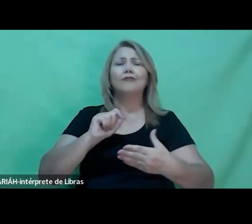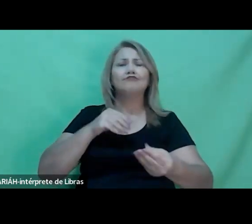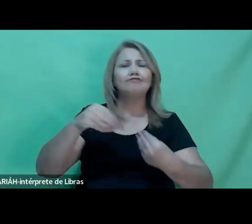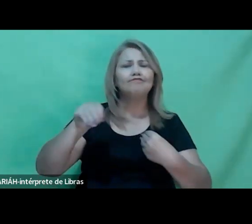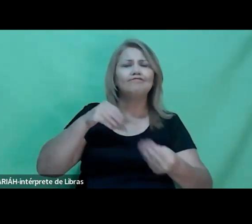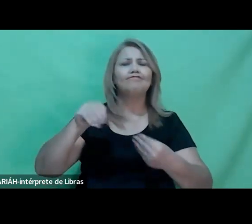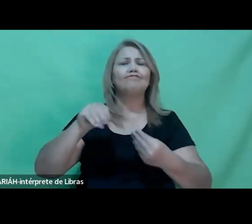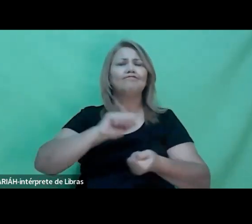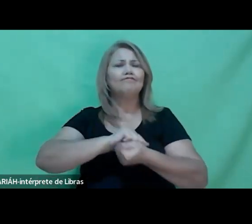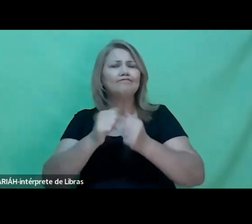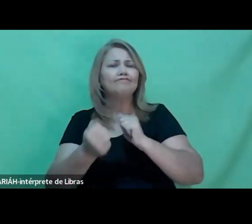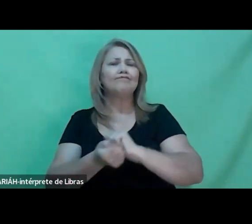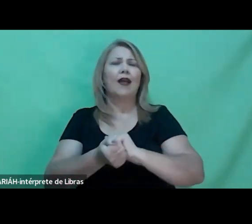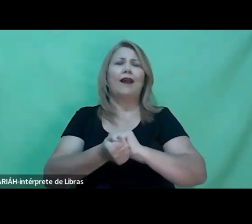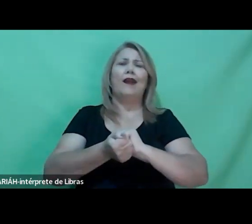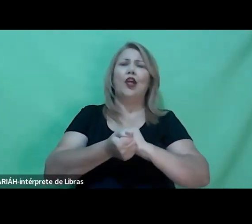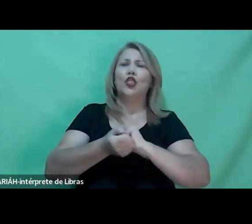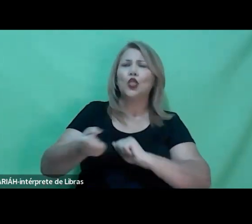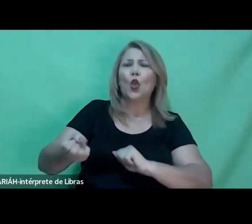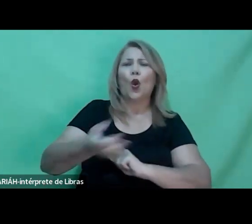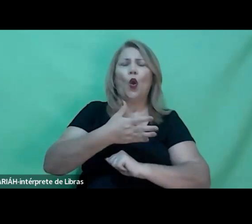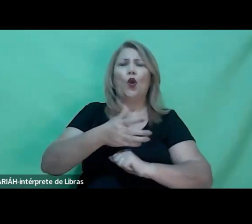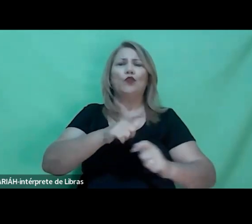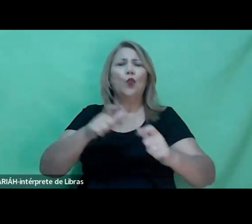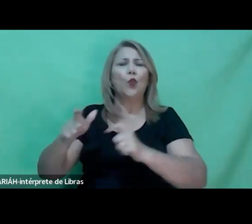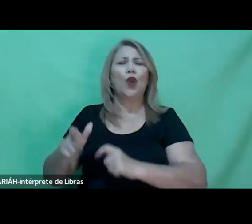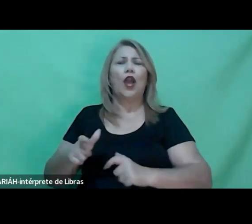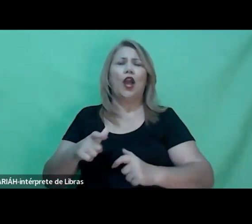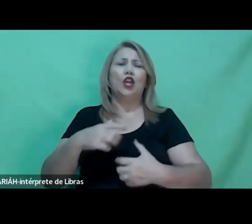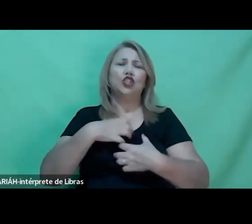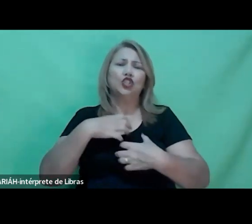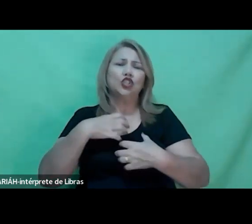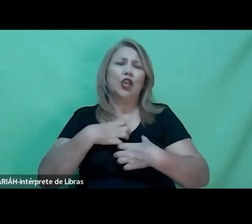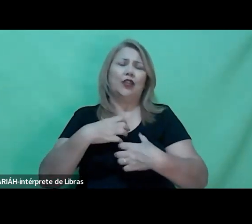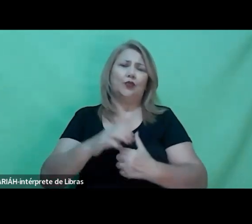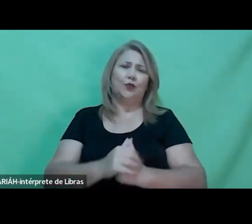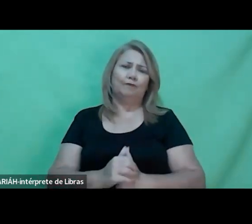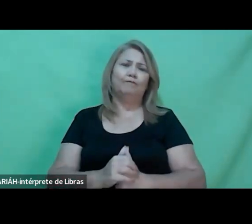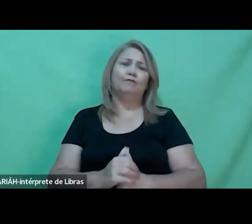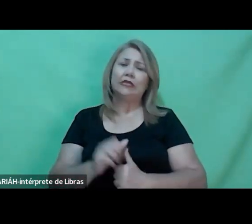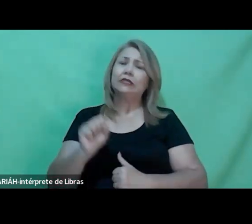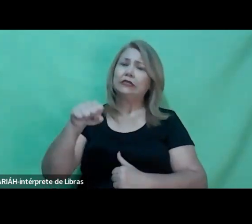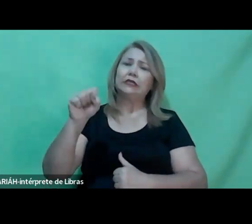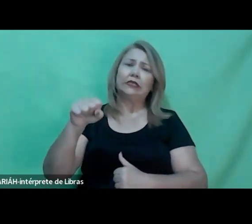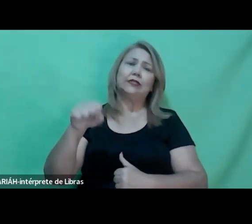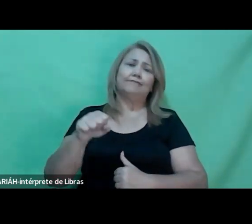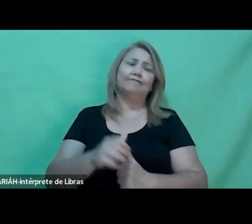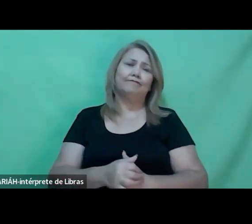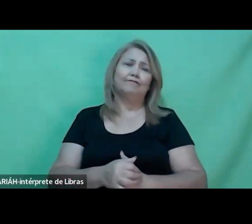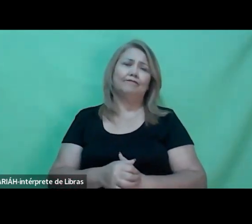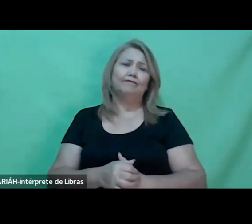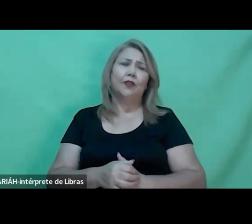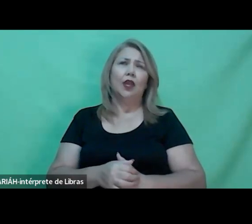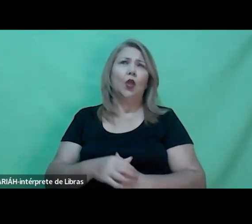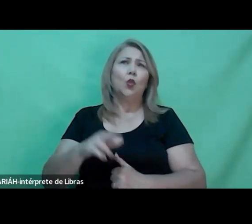adaptarse a nuevas situaciones a nuevos retos Sí pero es que esto yo nunca lo aprendí